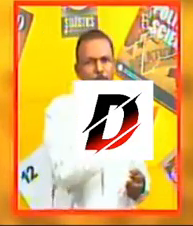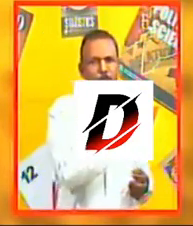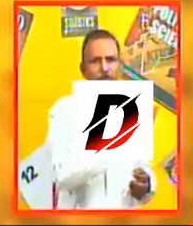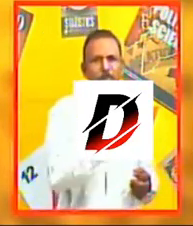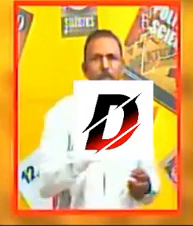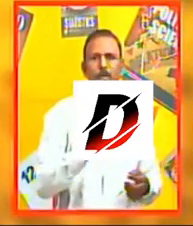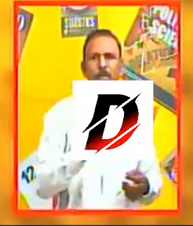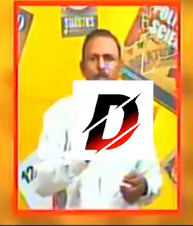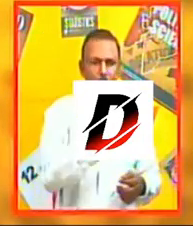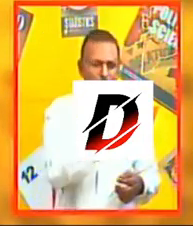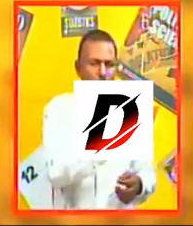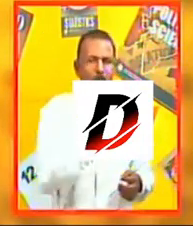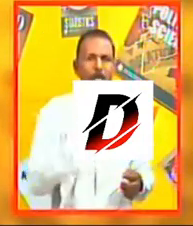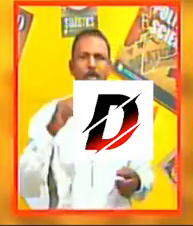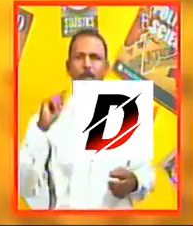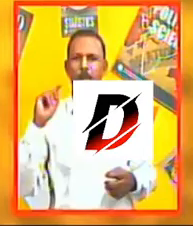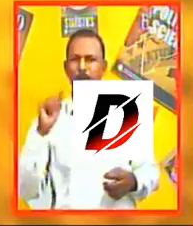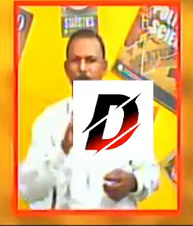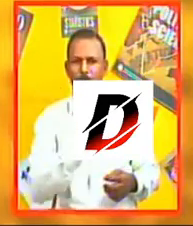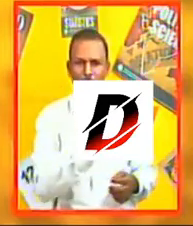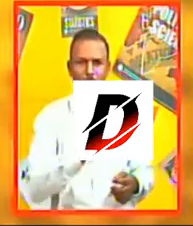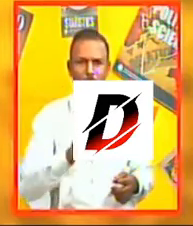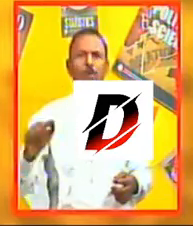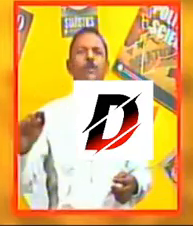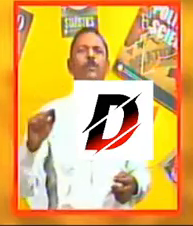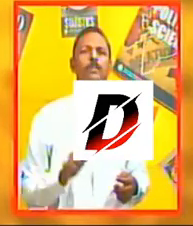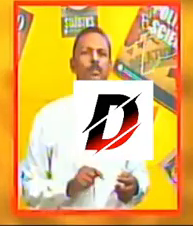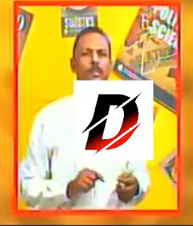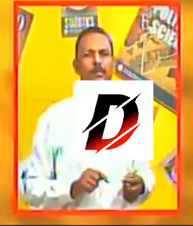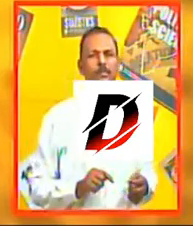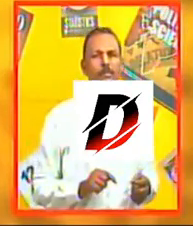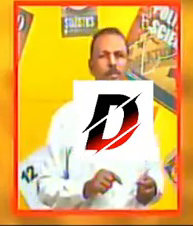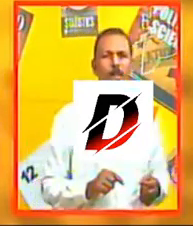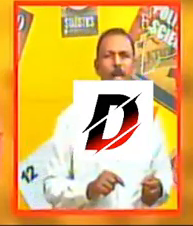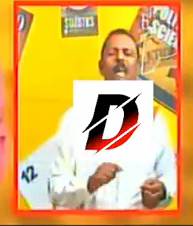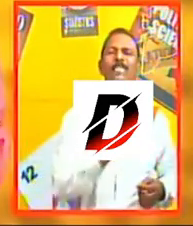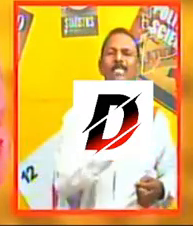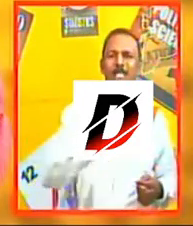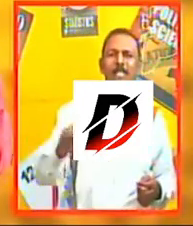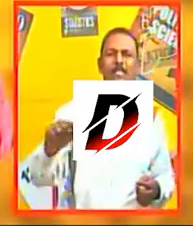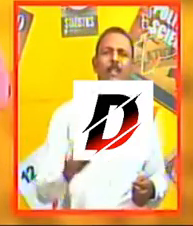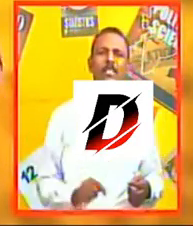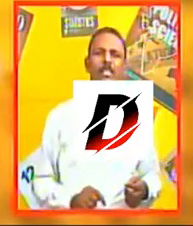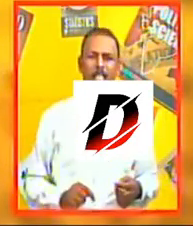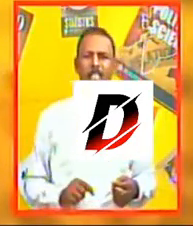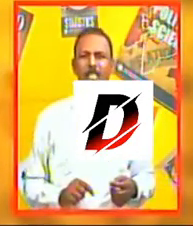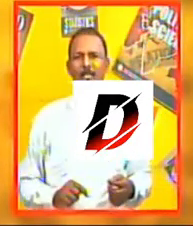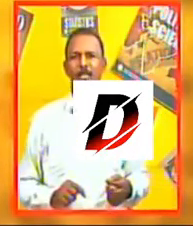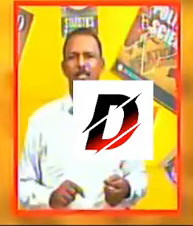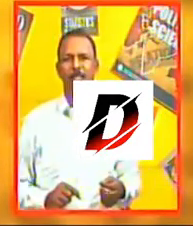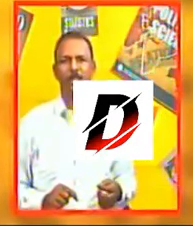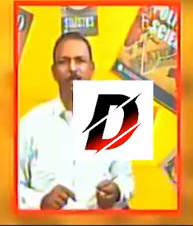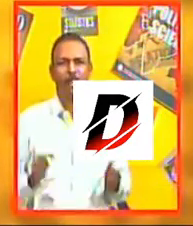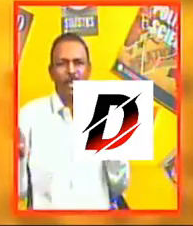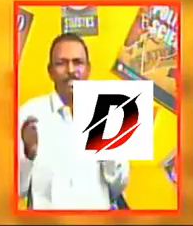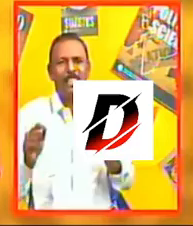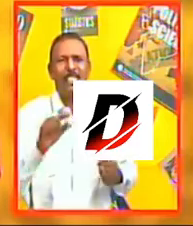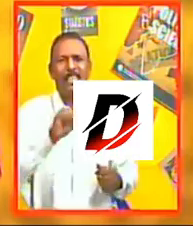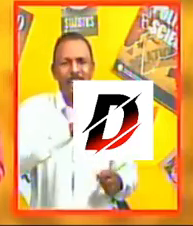போடுங்க. பங்களாதேஷ் கீழே இருக்கக்கூடிய பகுதியை டச் பண்ணி போவோம். நேராக கீழே கிடைமட்டமாக கோடு போட்டிங்கன்னா அது அச்சரேகை,